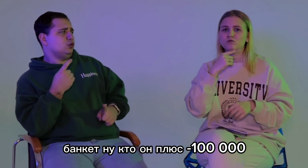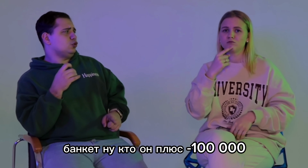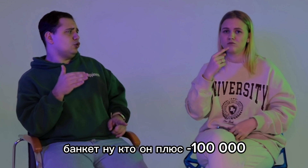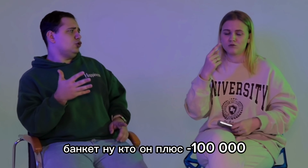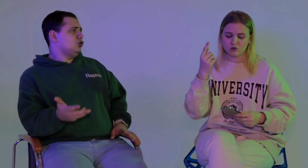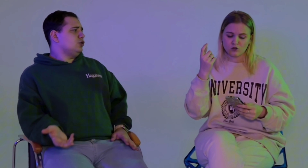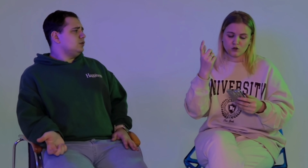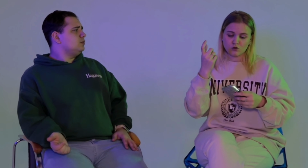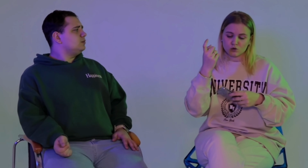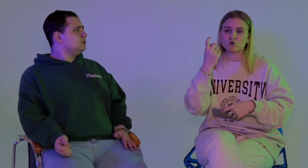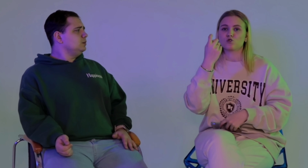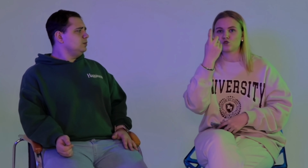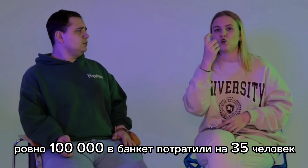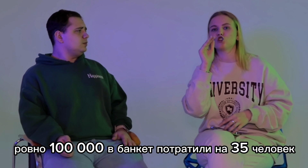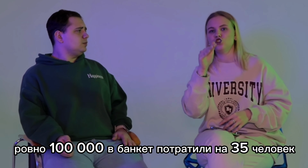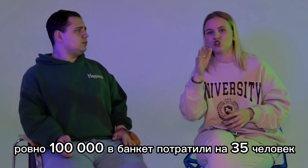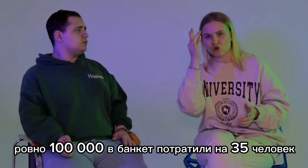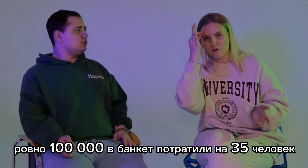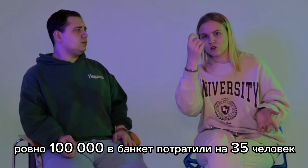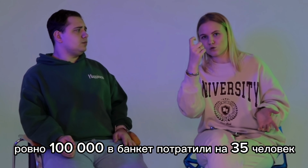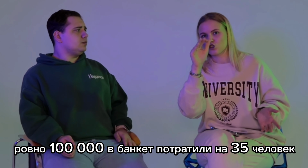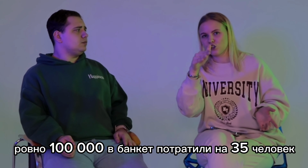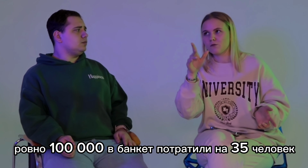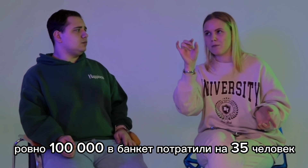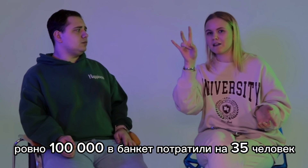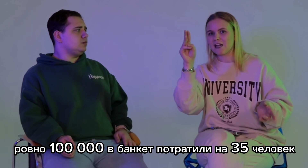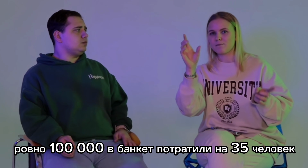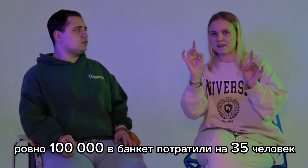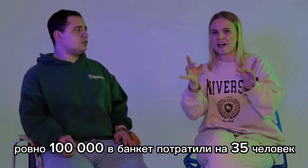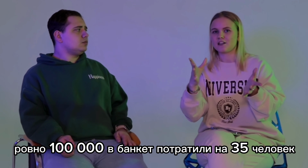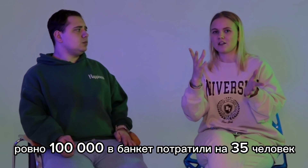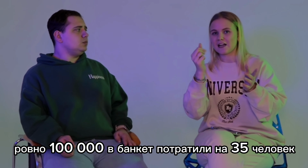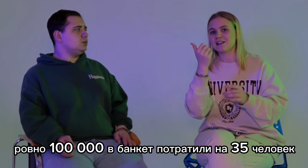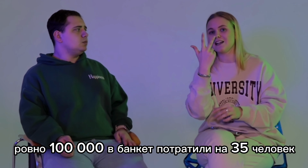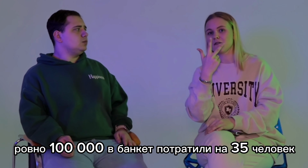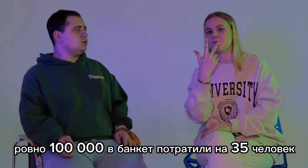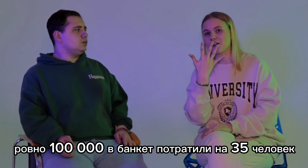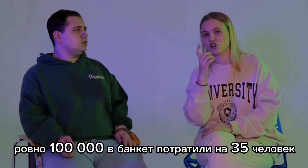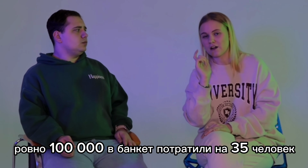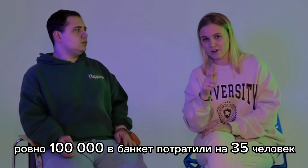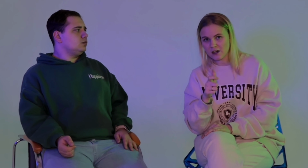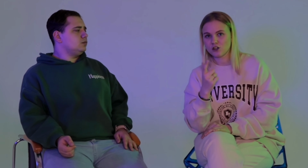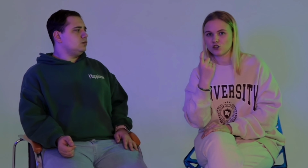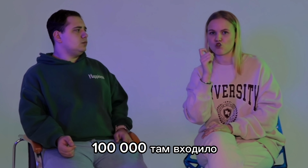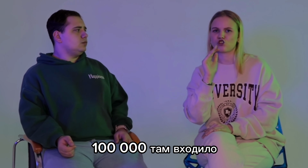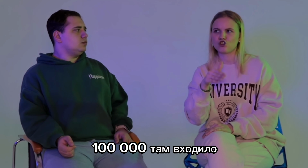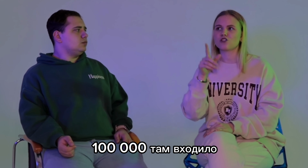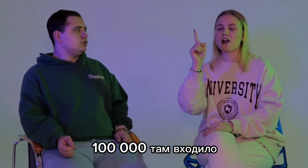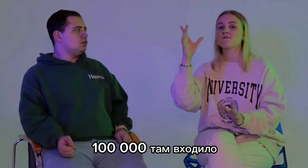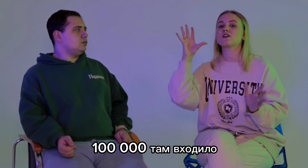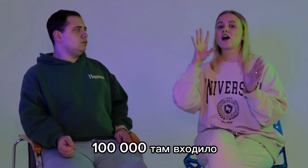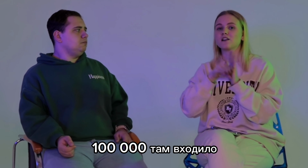100 тысяч. 100 тысяч, ровно 100 тысяч банкет потратили. На 35 человек 100 тысяч там